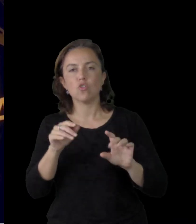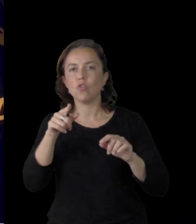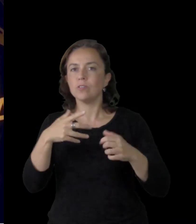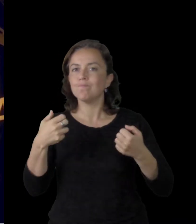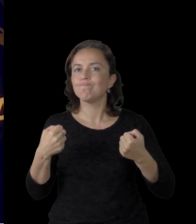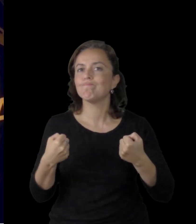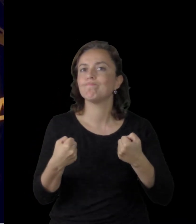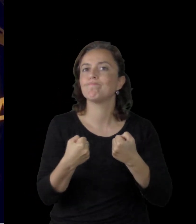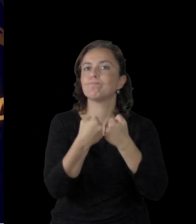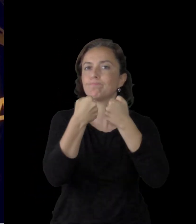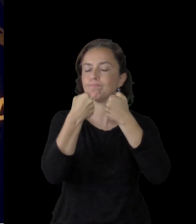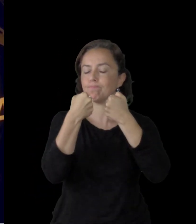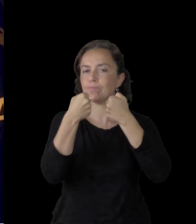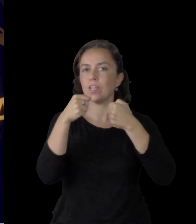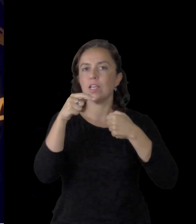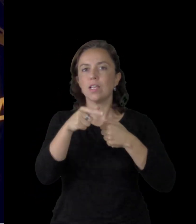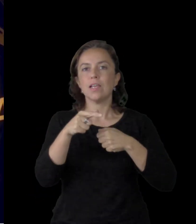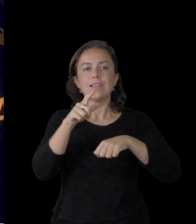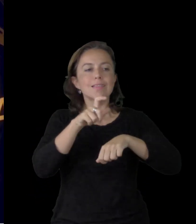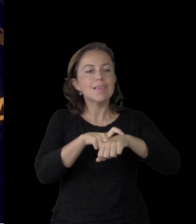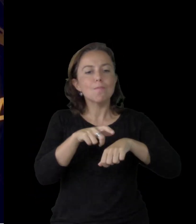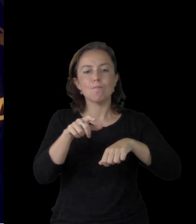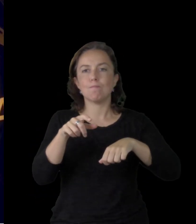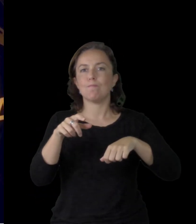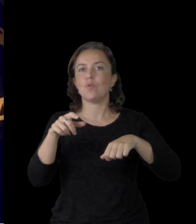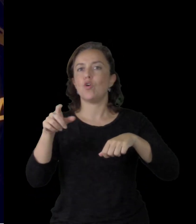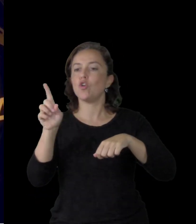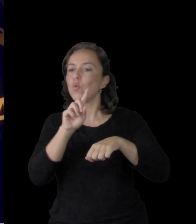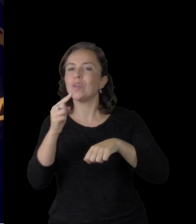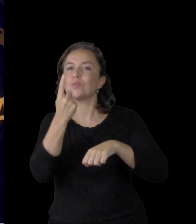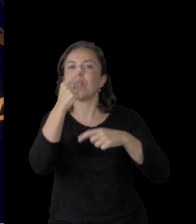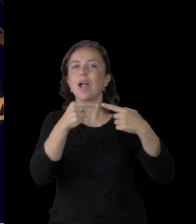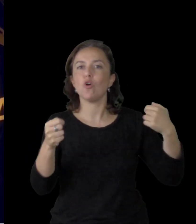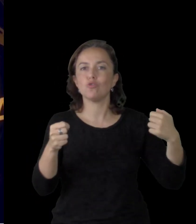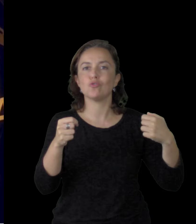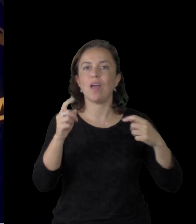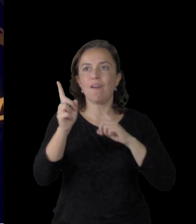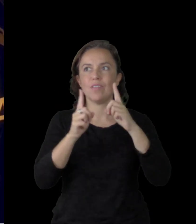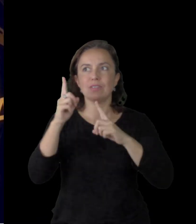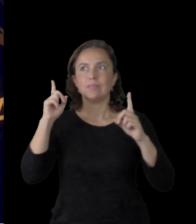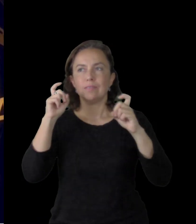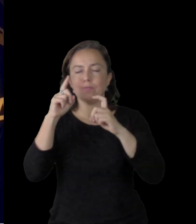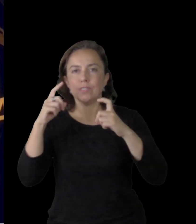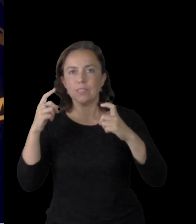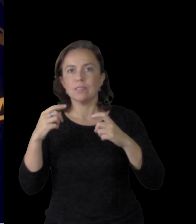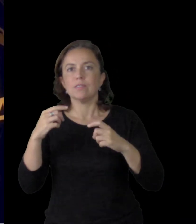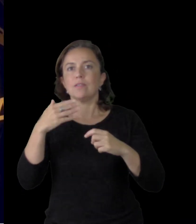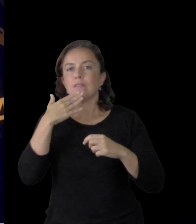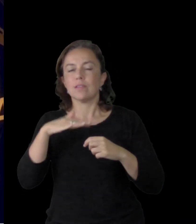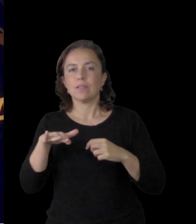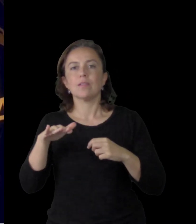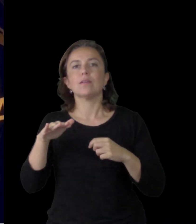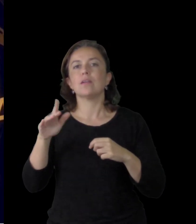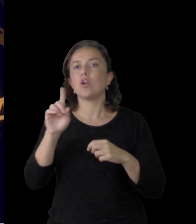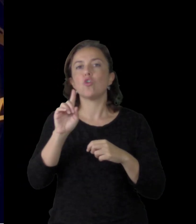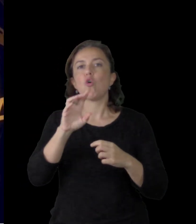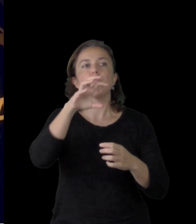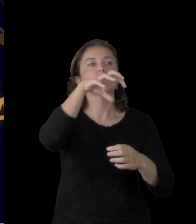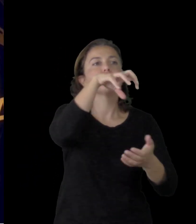límite de que el tiempo no es una cosa, no está en un lugar determinado. Por eso rompe